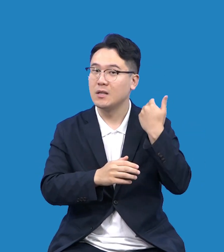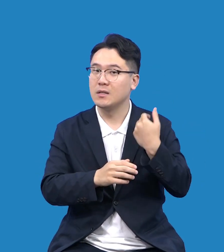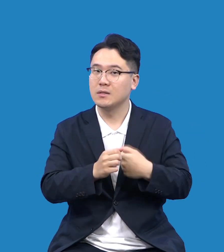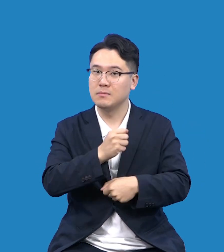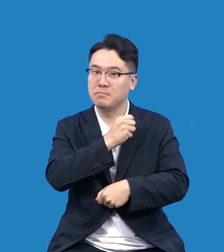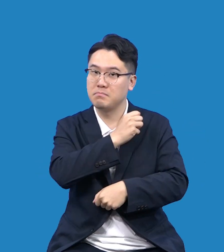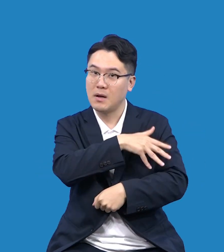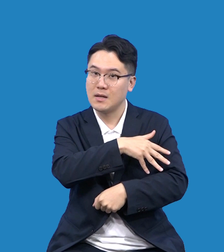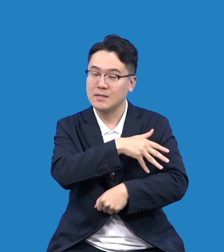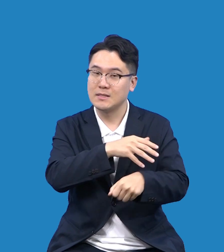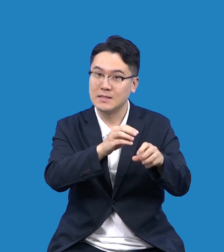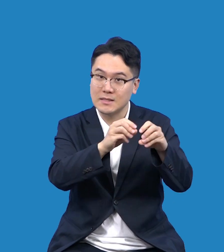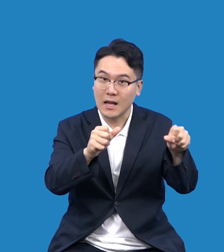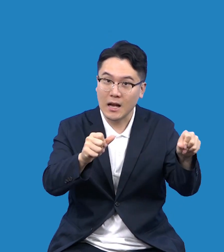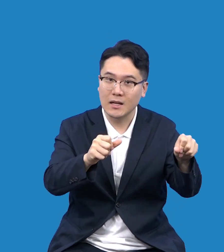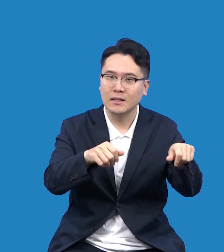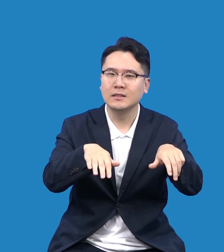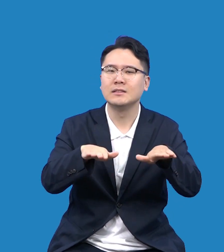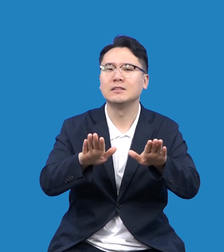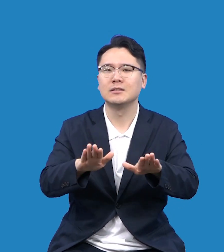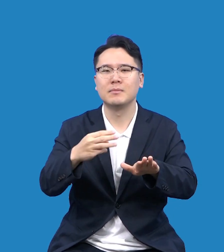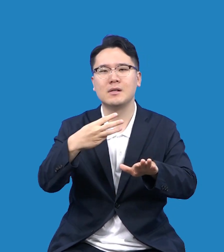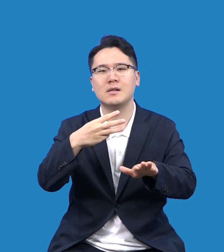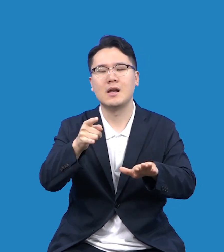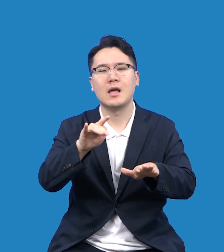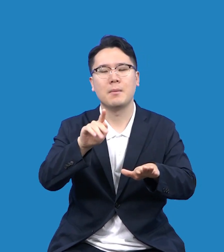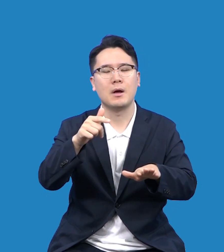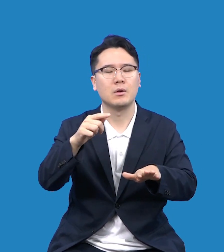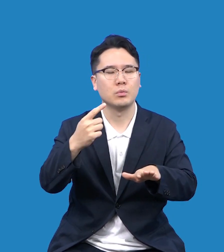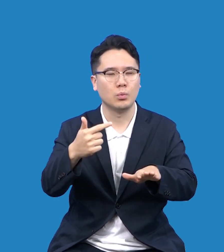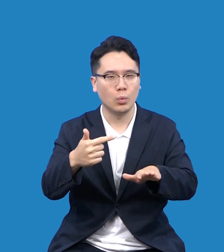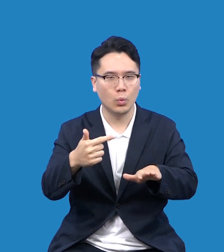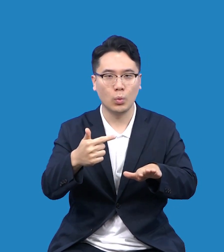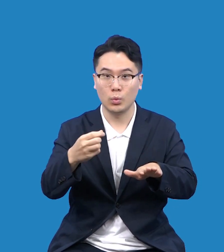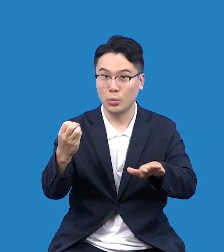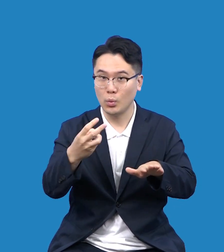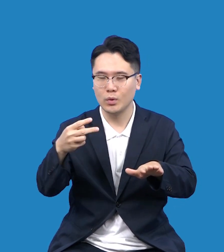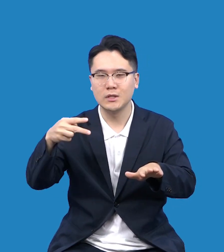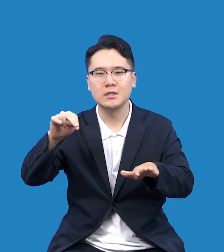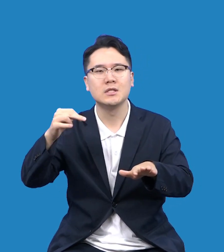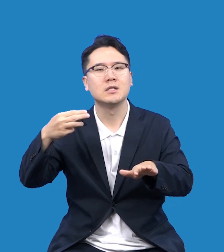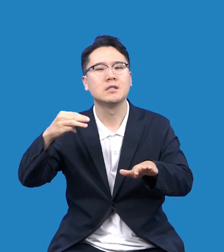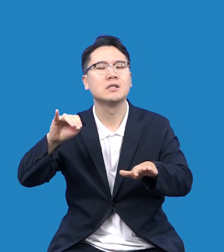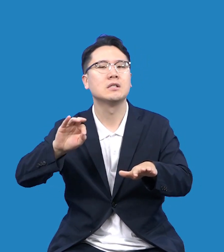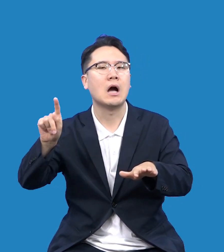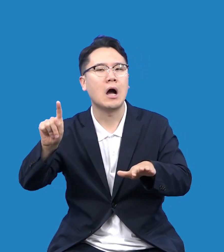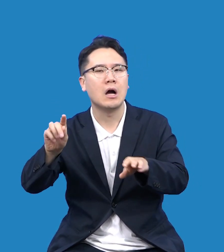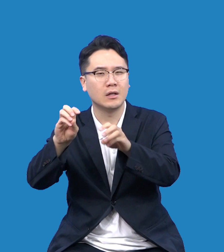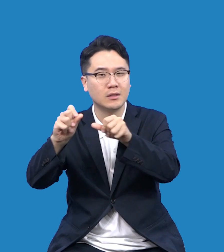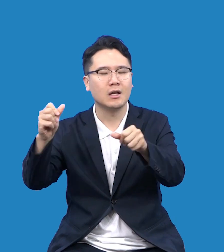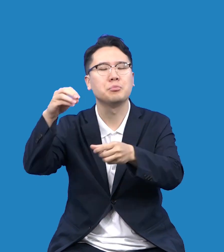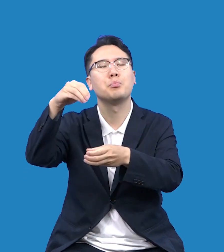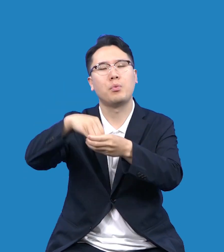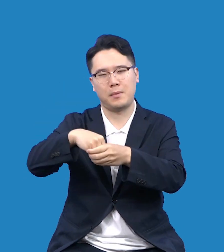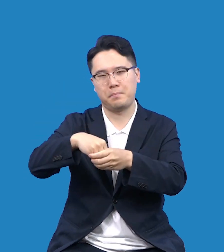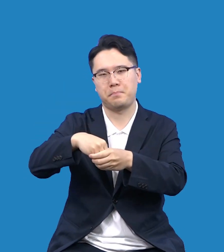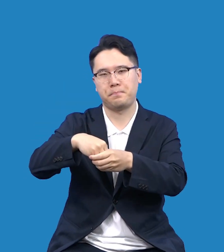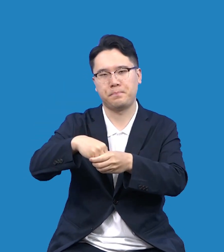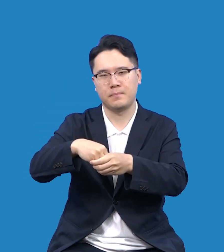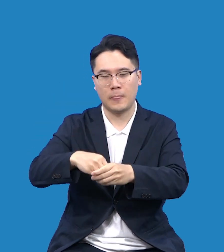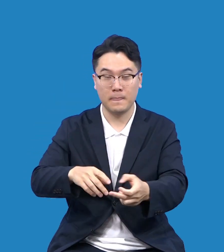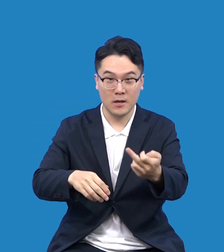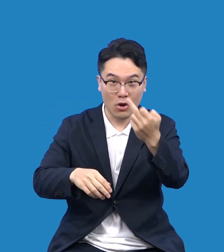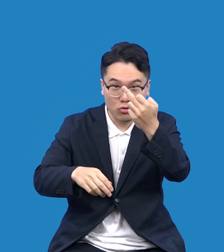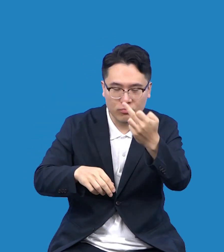현재의 레바논과 시리아를 포함하고 있었어요. 거기까지 다 다녀온 거예요. 12명이. 그리고